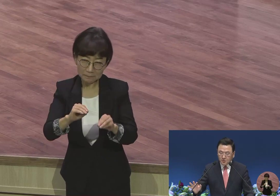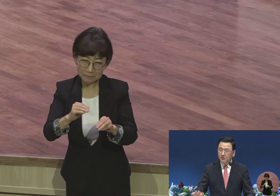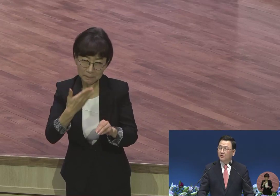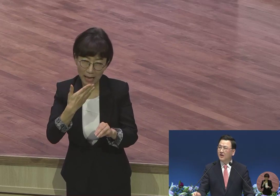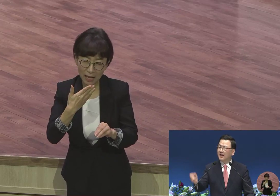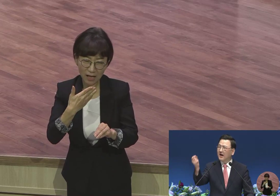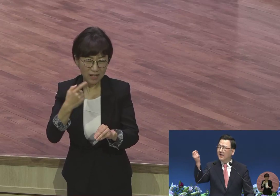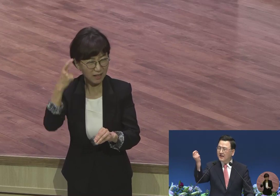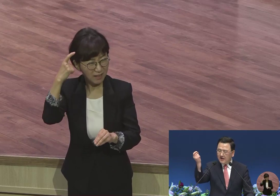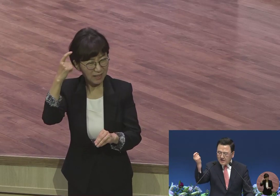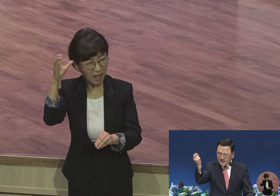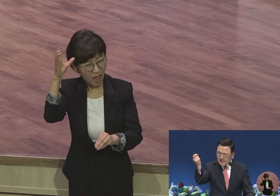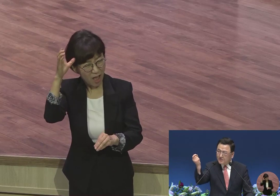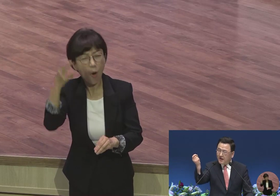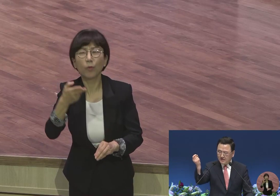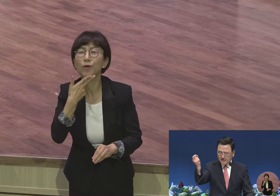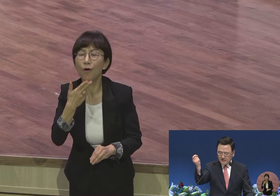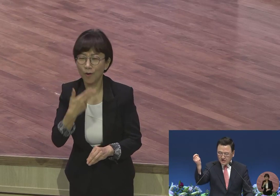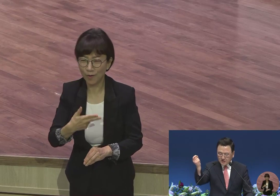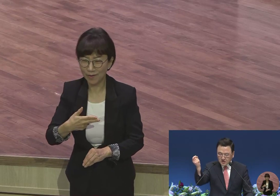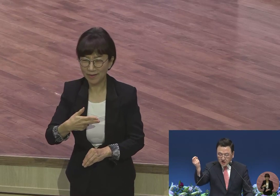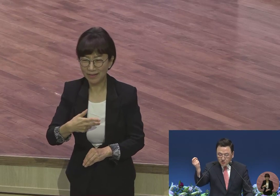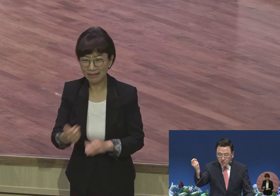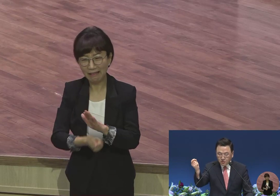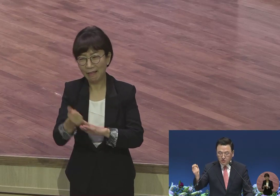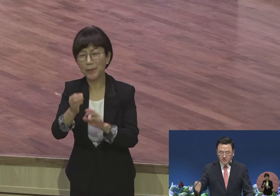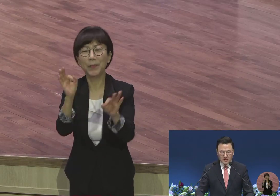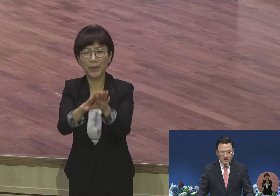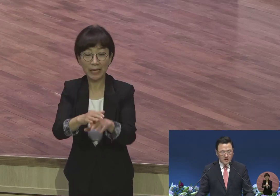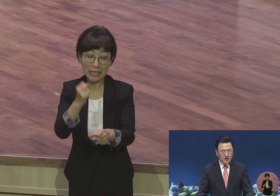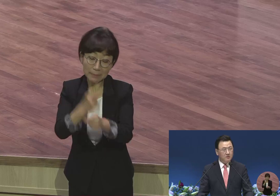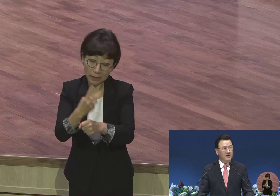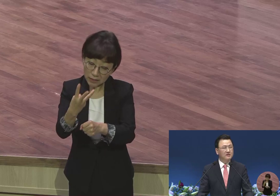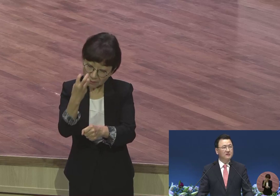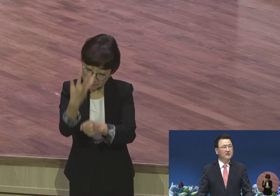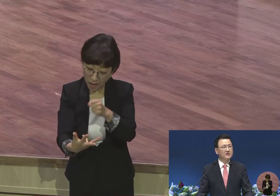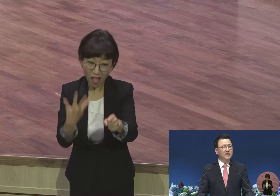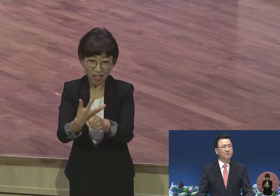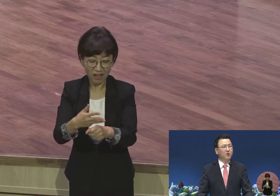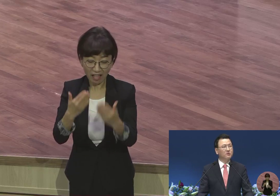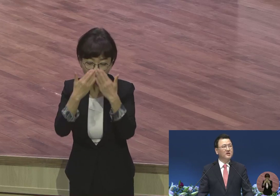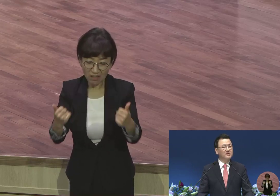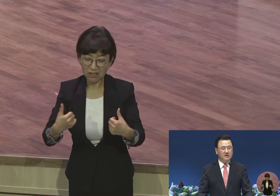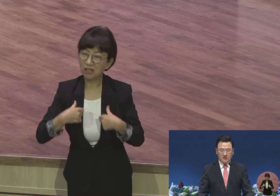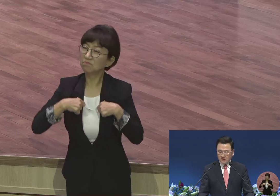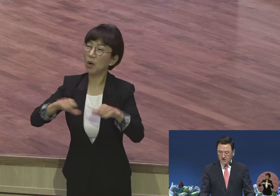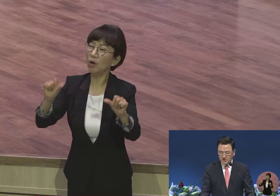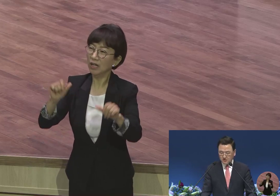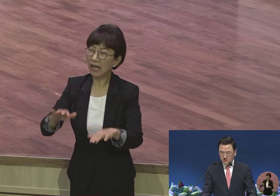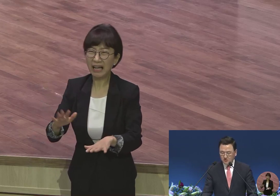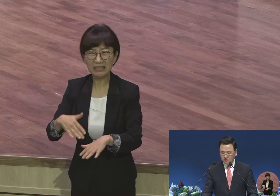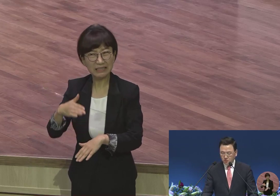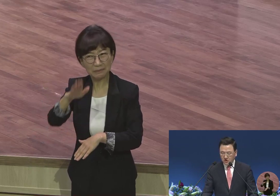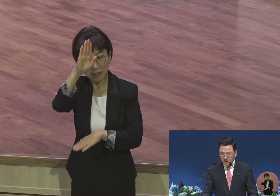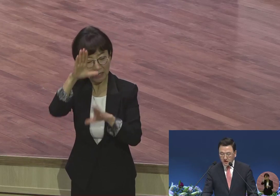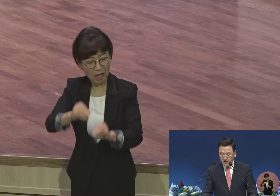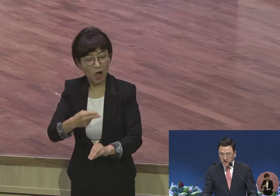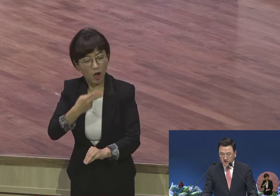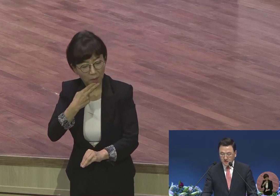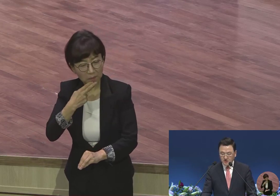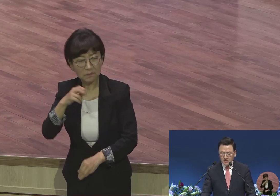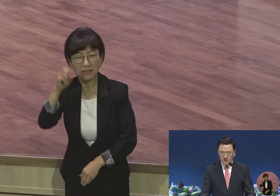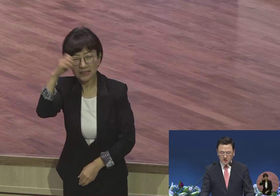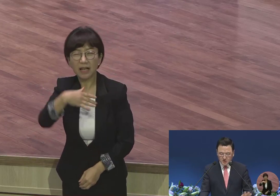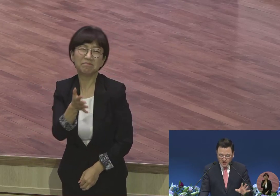수 없이 모이는 거예요. 한 가닥의 희망. 그거 자꾸 우는 겁니다. 완전히 자포자기한 상태죠.